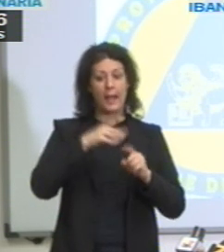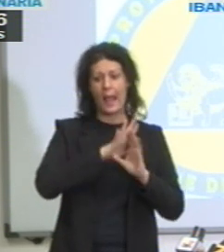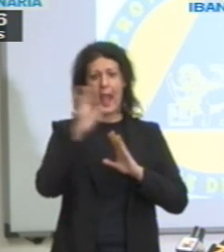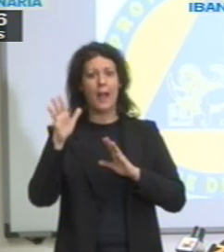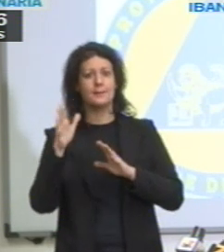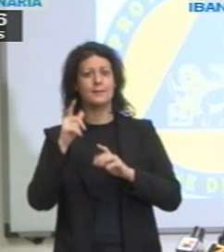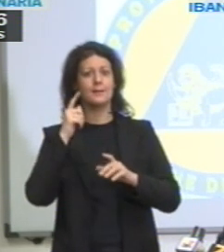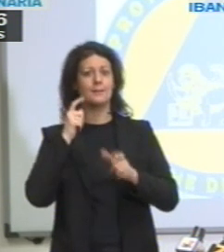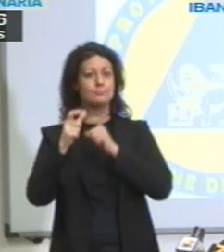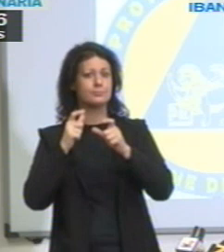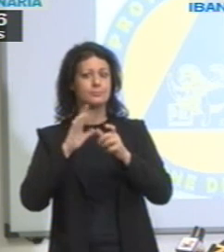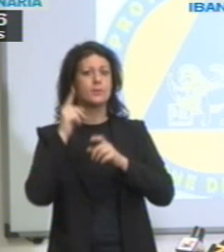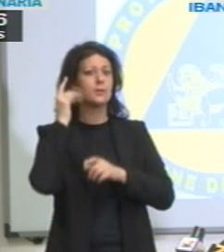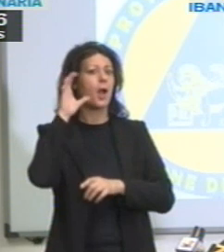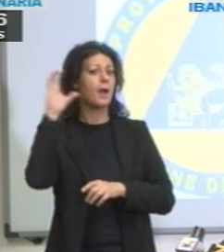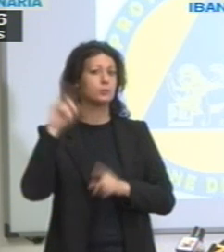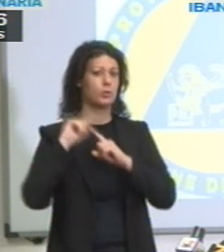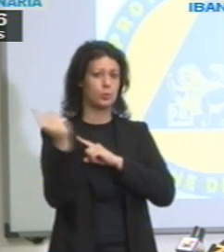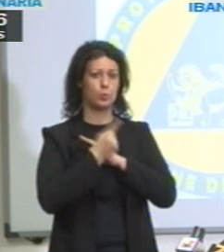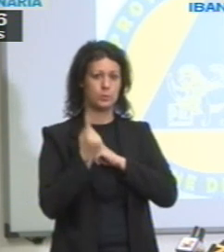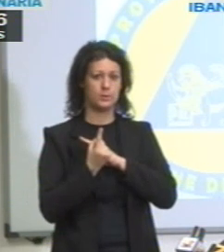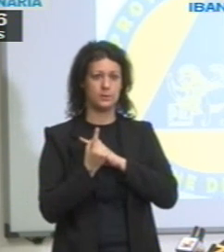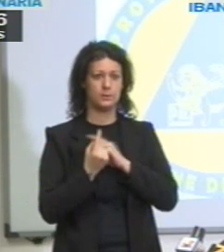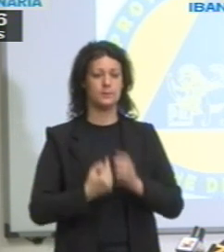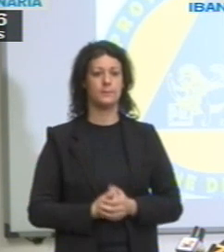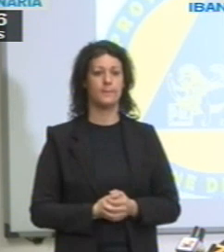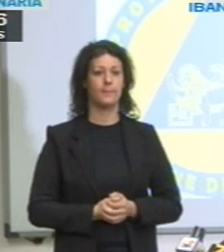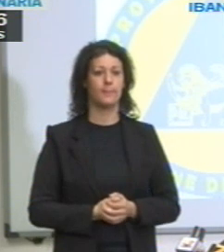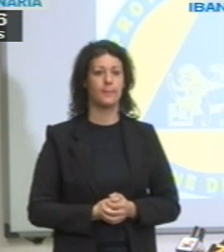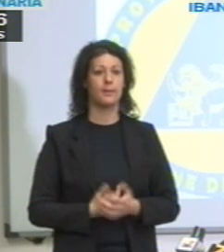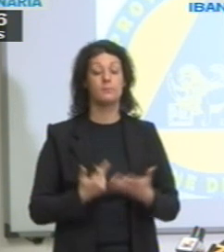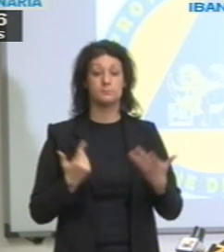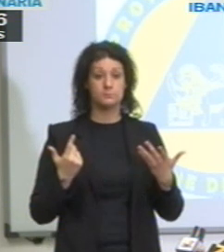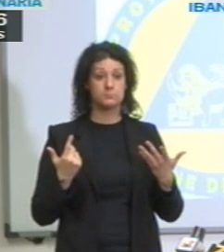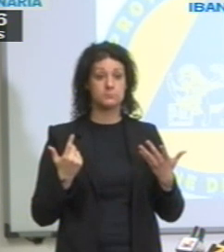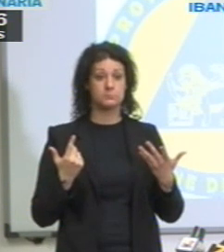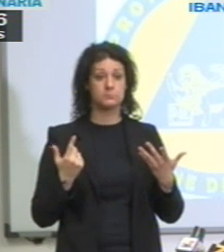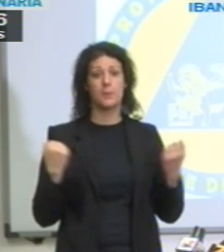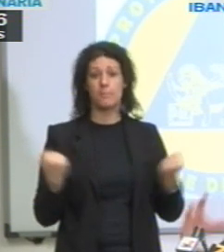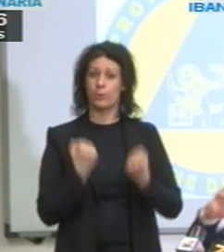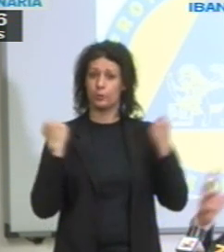sono fatti tutti un'idea. Beh, una bella promozione anche civica, se volete, no?